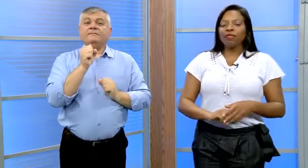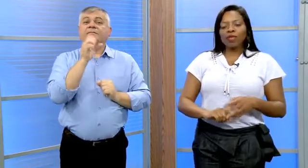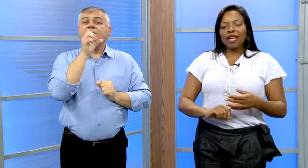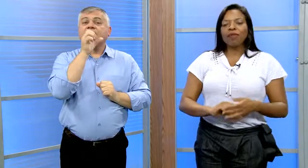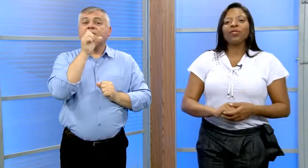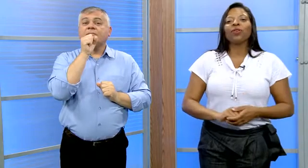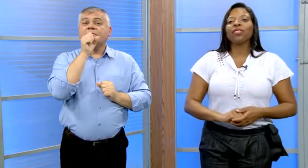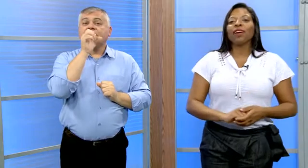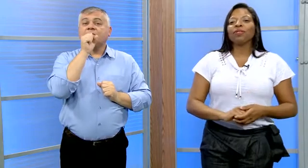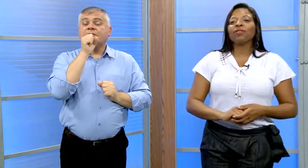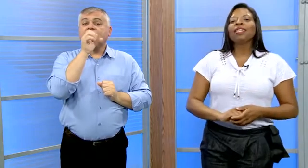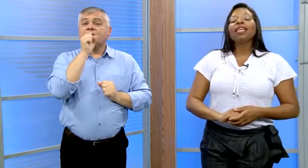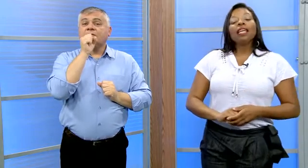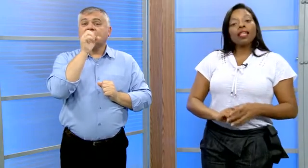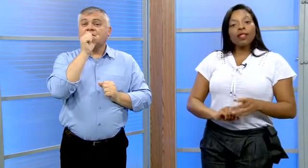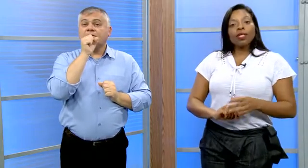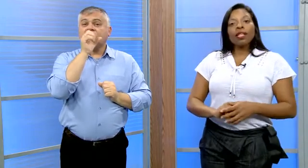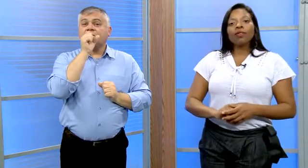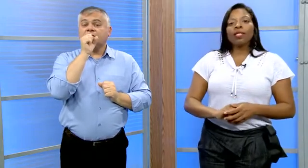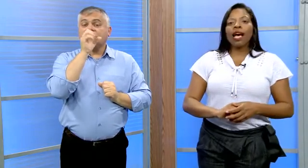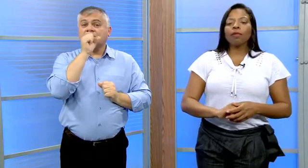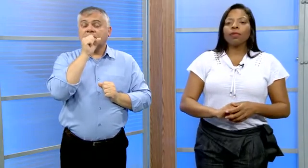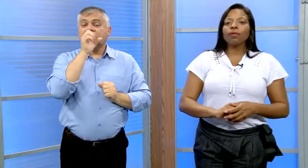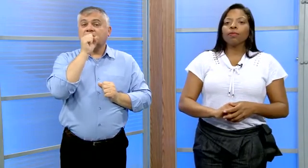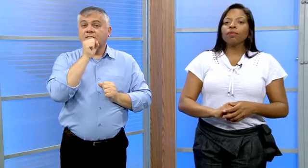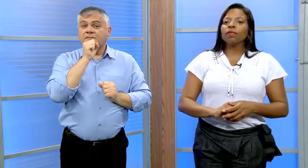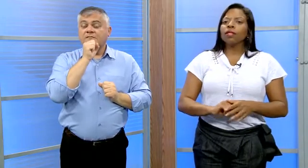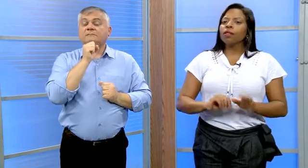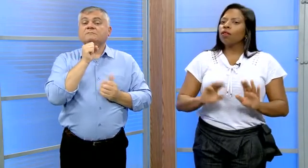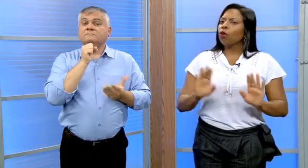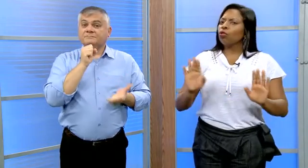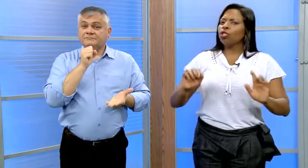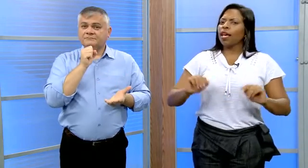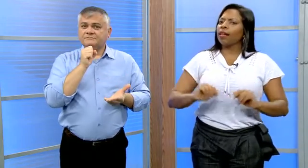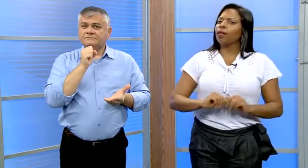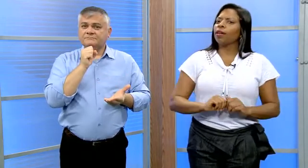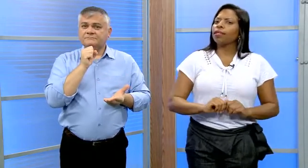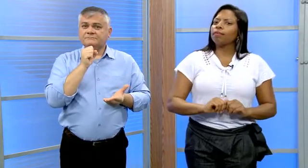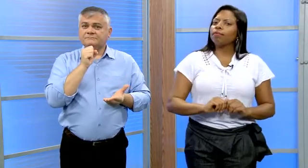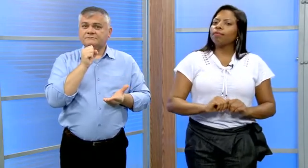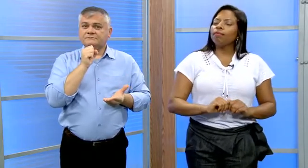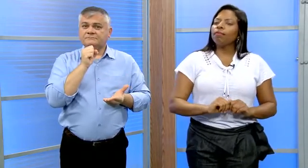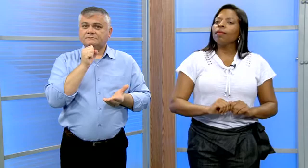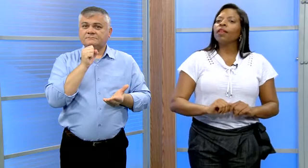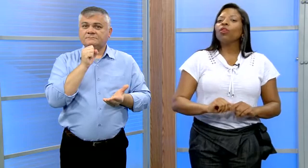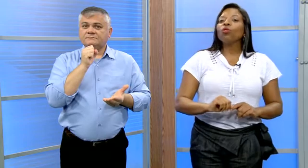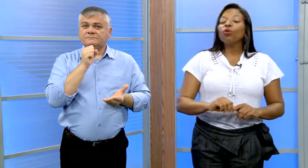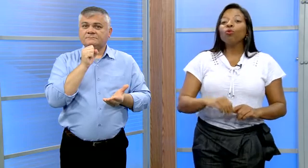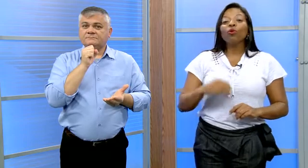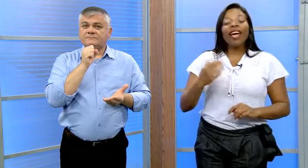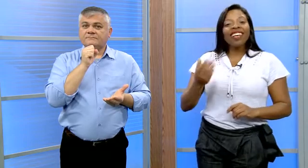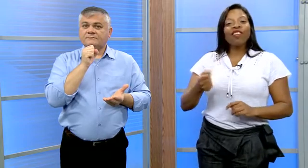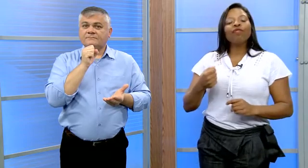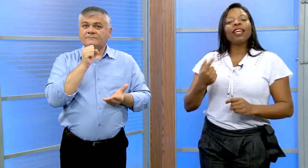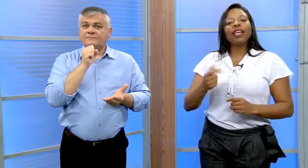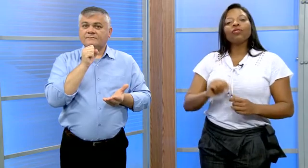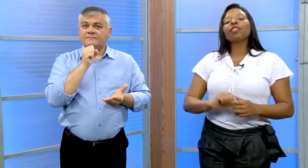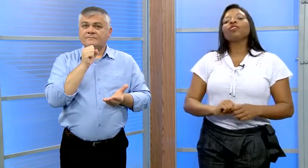Vamos lá, professor Ronaldo? Esse é o sinal de sábado. Congela agora. Como é que eu farei o sinal